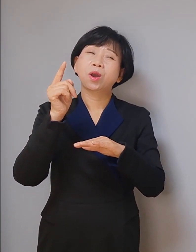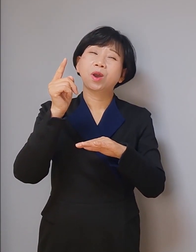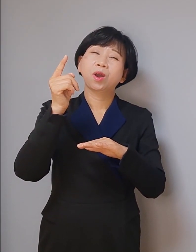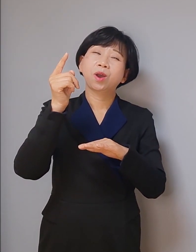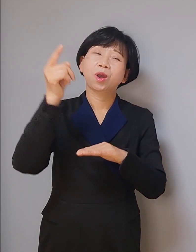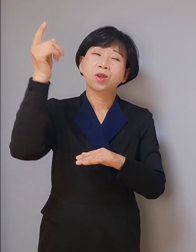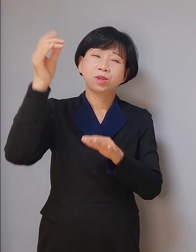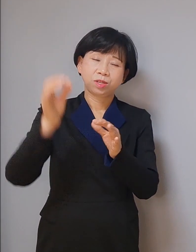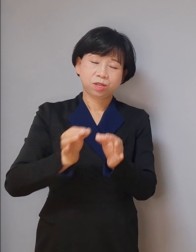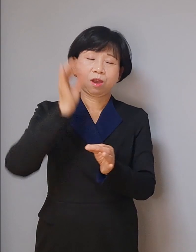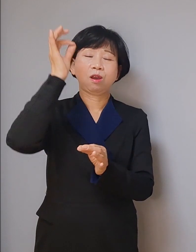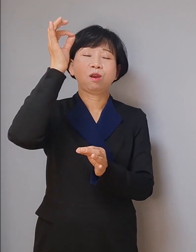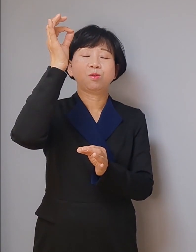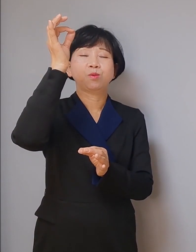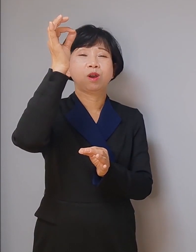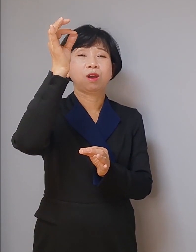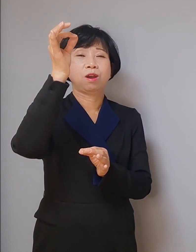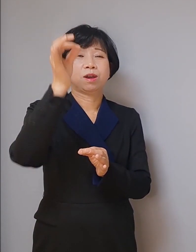높여